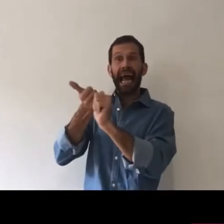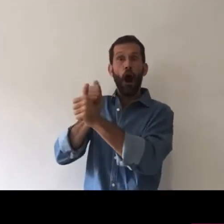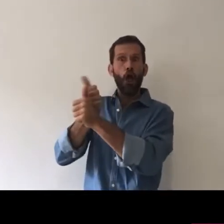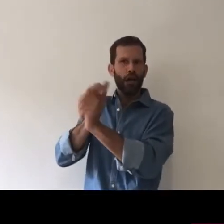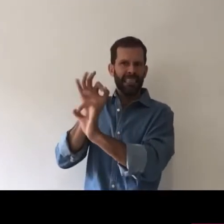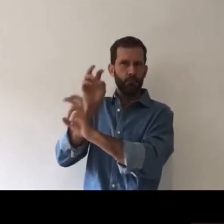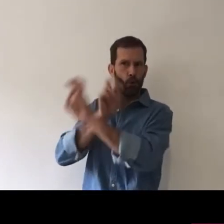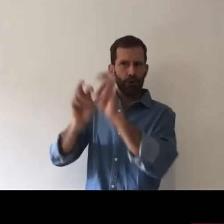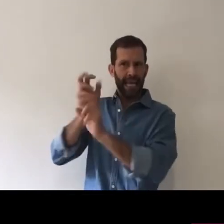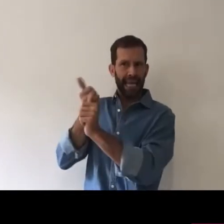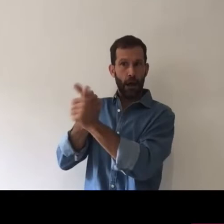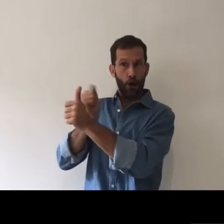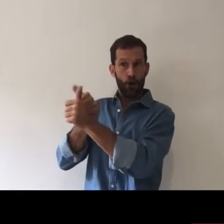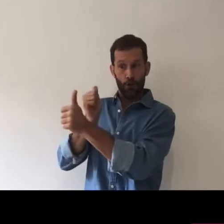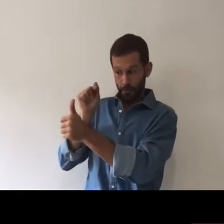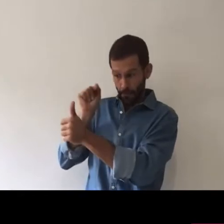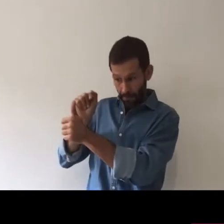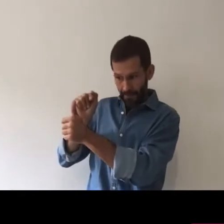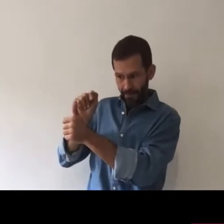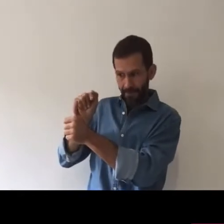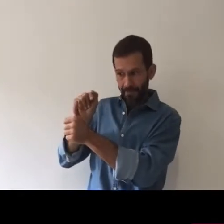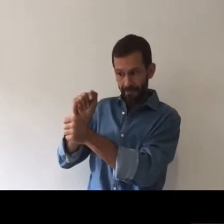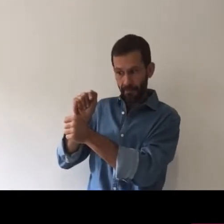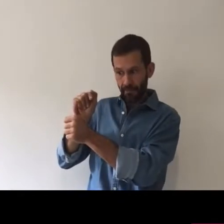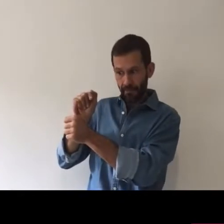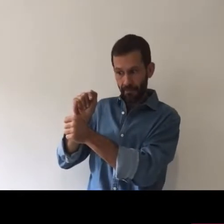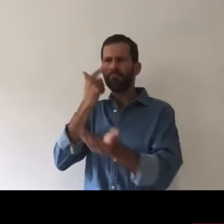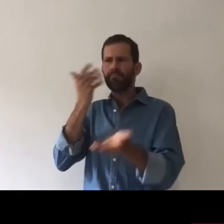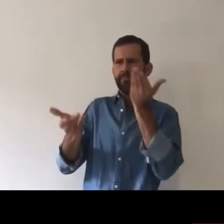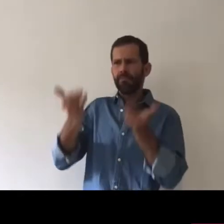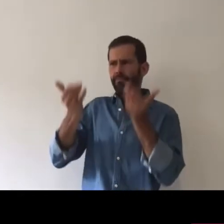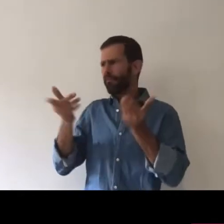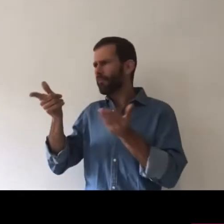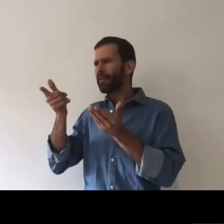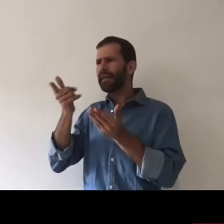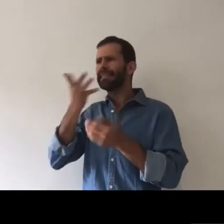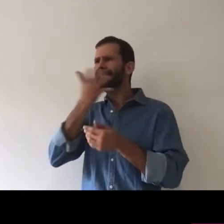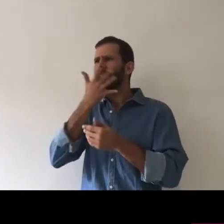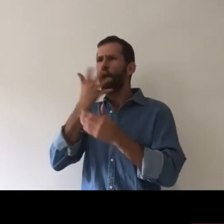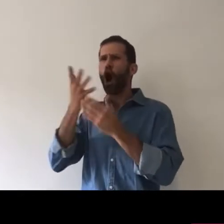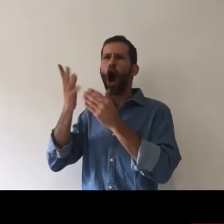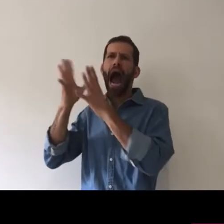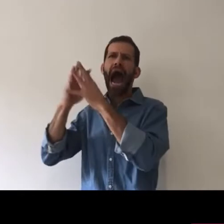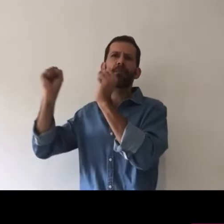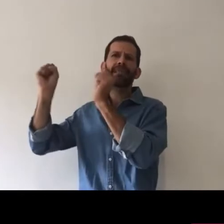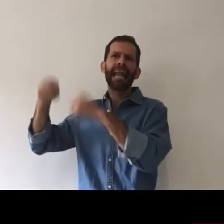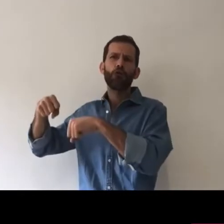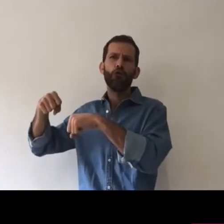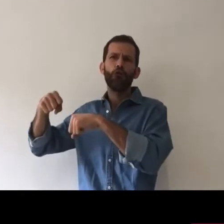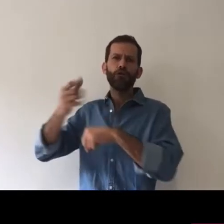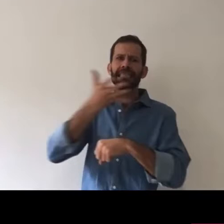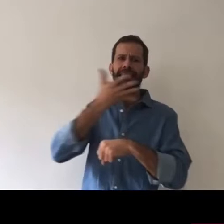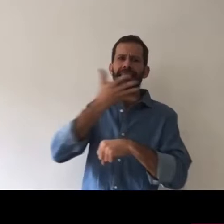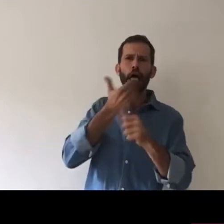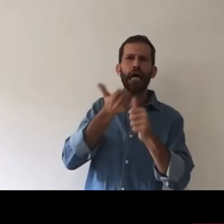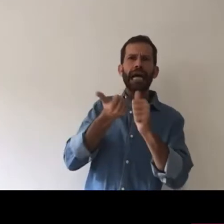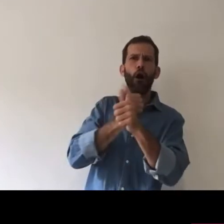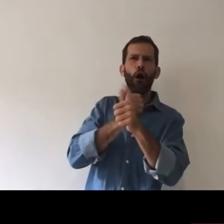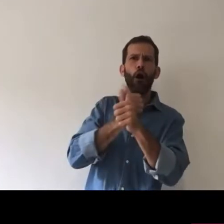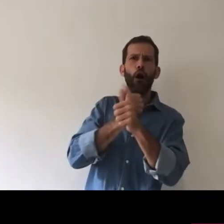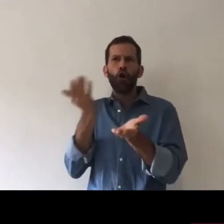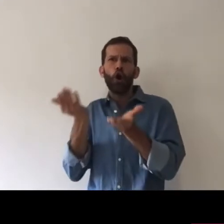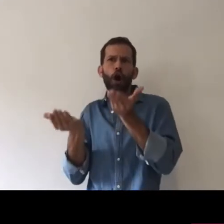referido a la palabra y vinculada a un signo que buscaríamos icónico. Se hacía la comparación